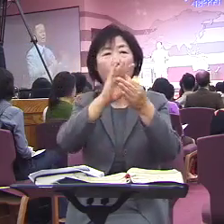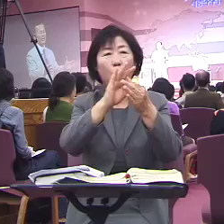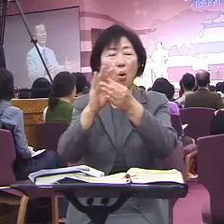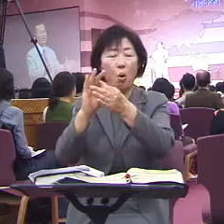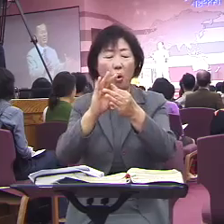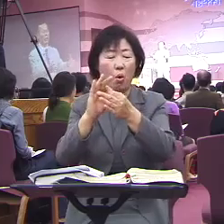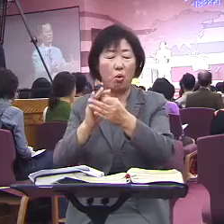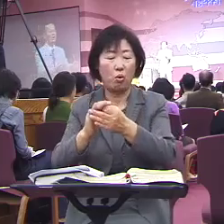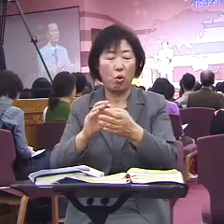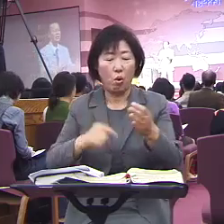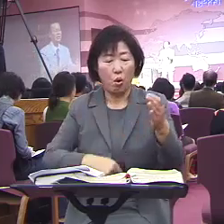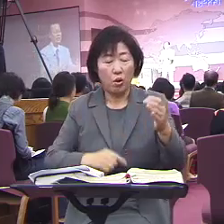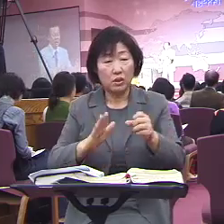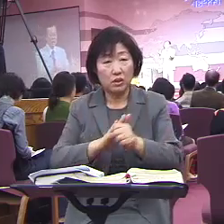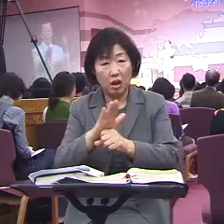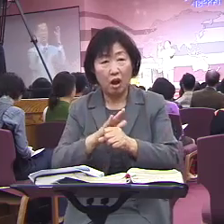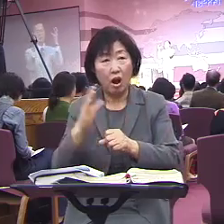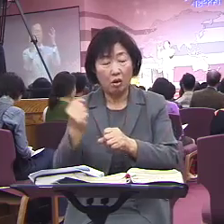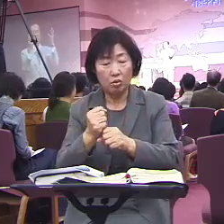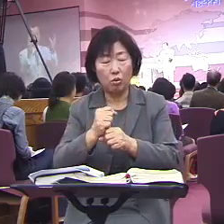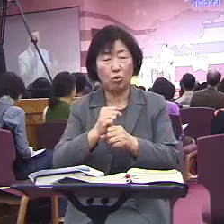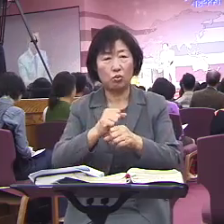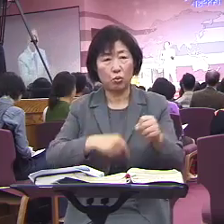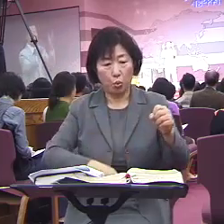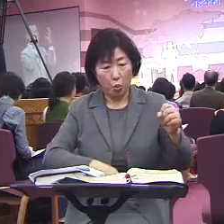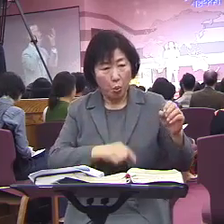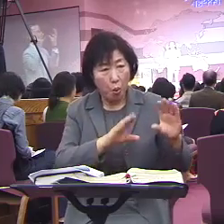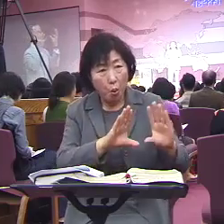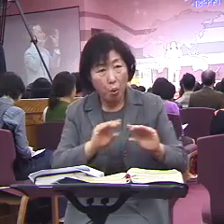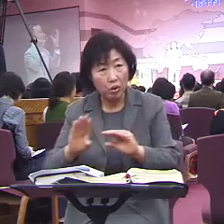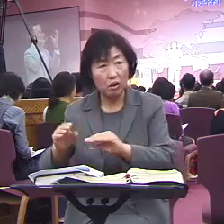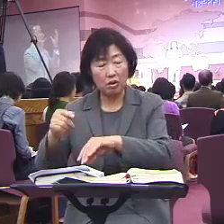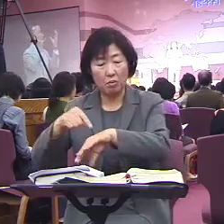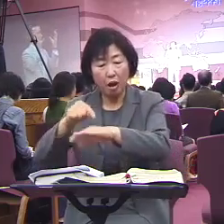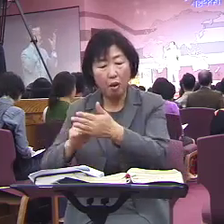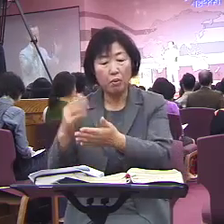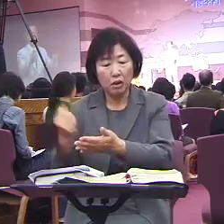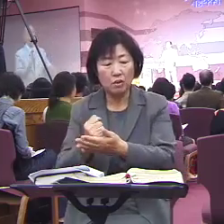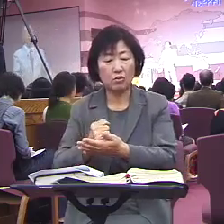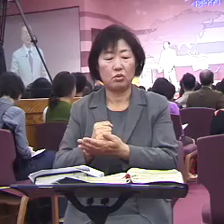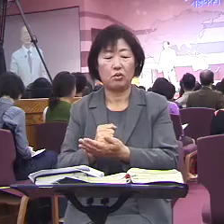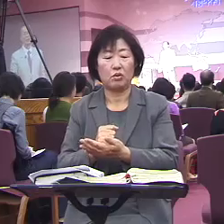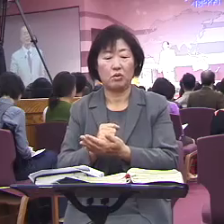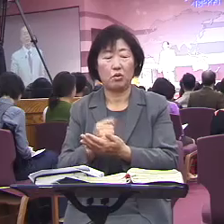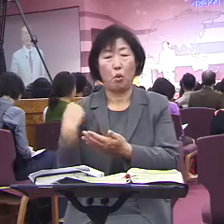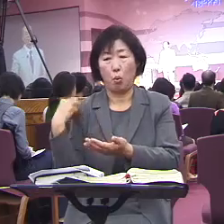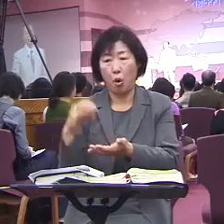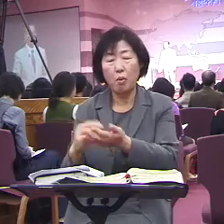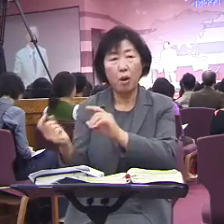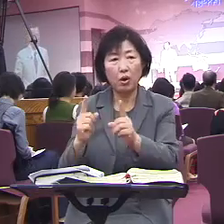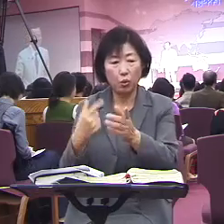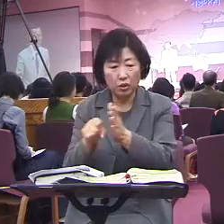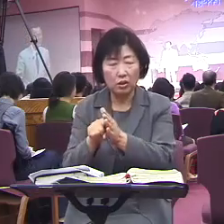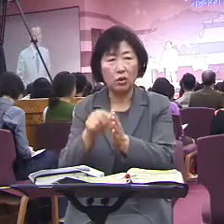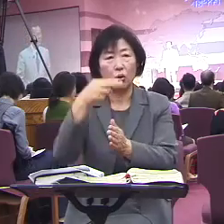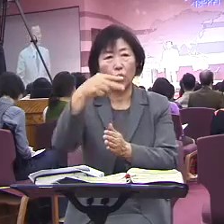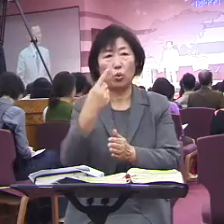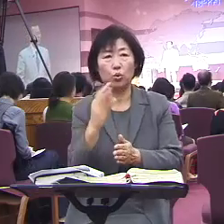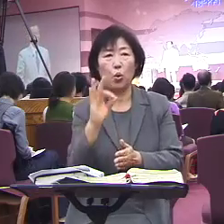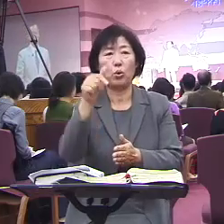온유한 마음으로 하라. 형제를 살리기 위해서, 회복하기 위해서 동기가 어떠한가